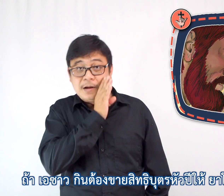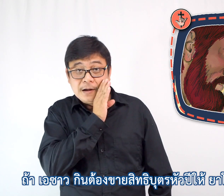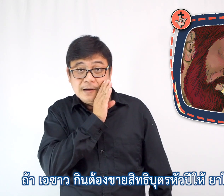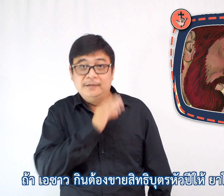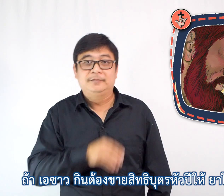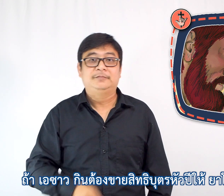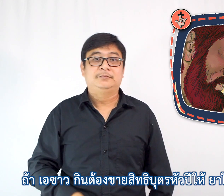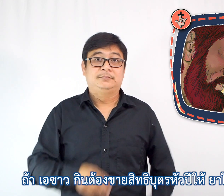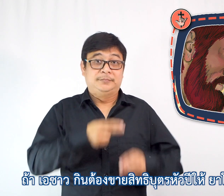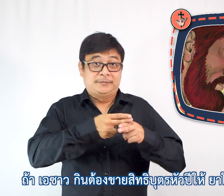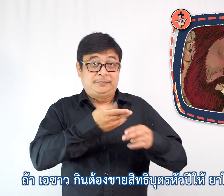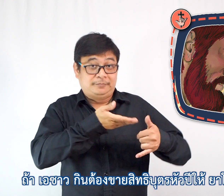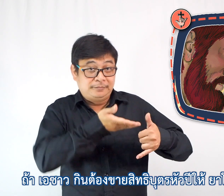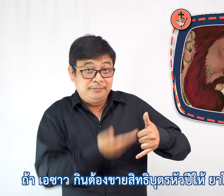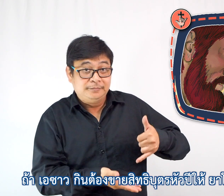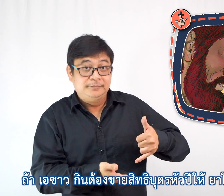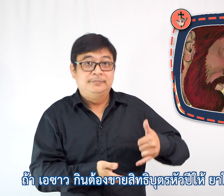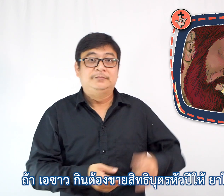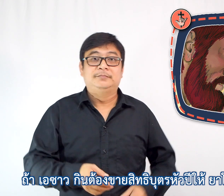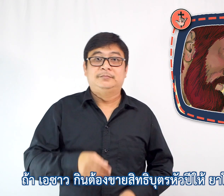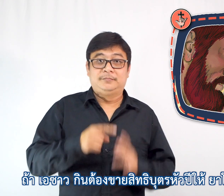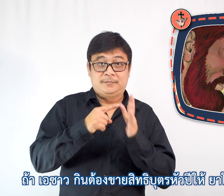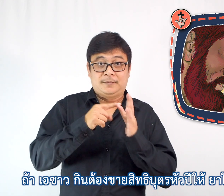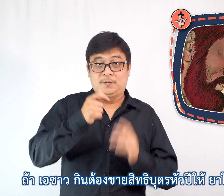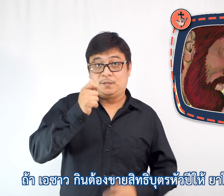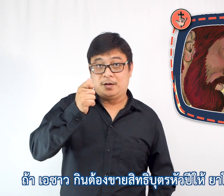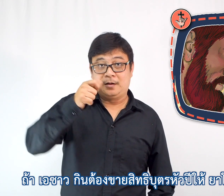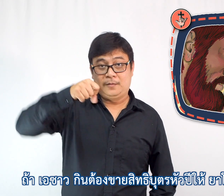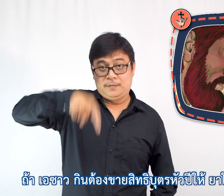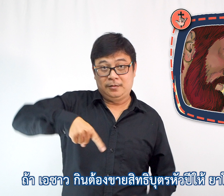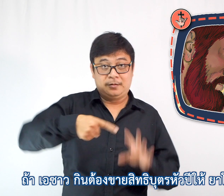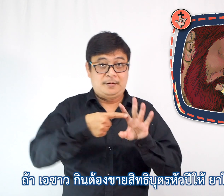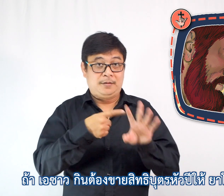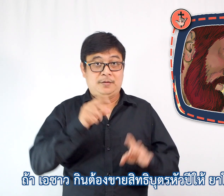ถ้าเอซาวกินต้องขายสิทธิ์บุตรหัวปีให้ยาโคบก่อนจึงจะกิน